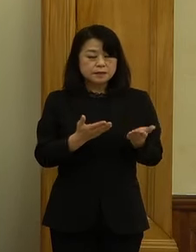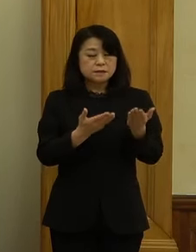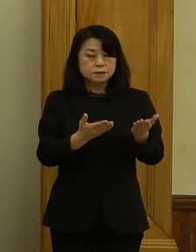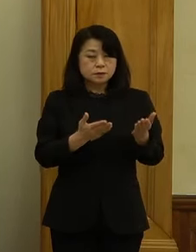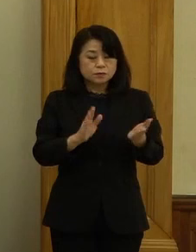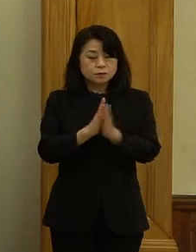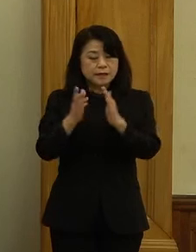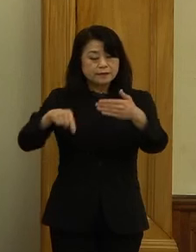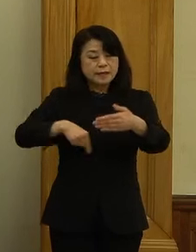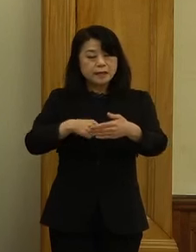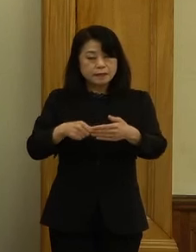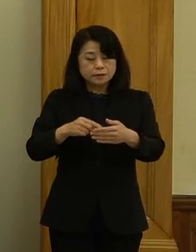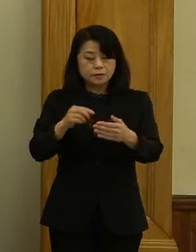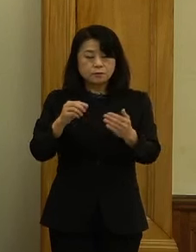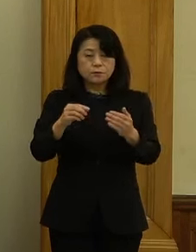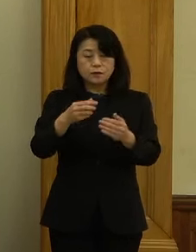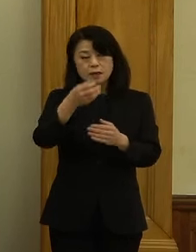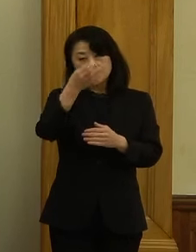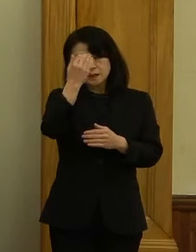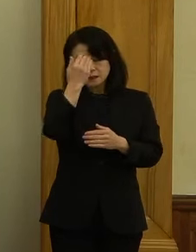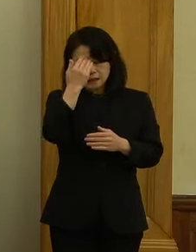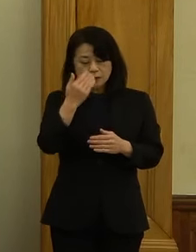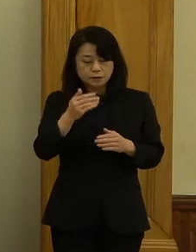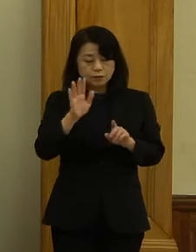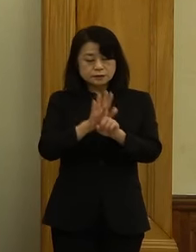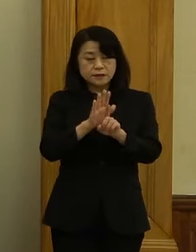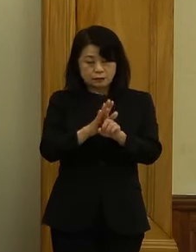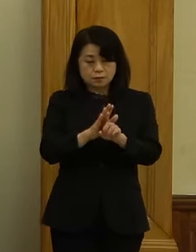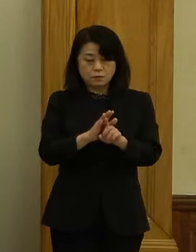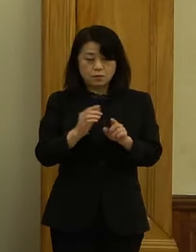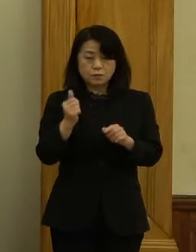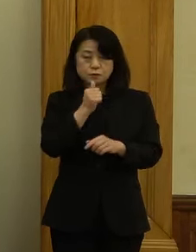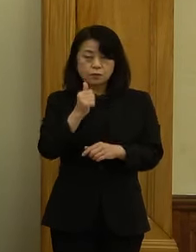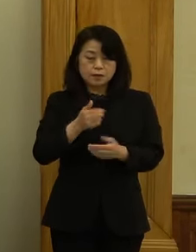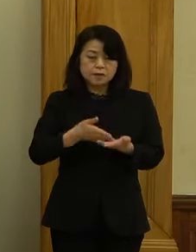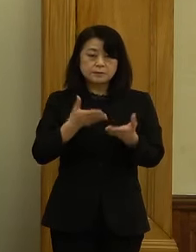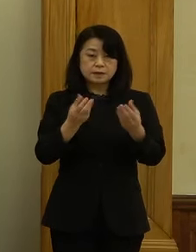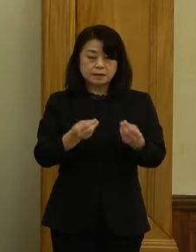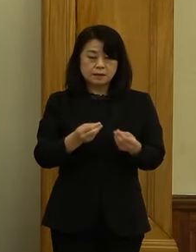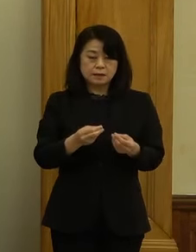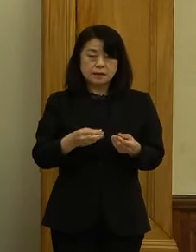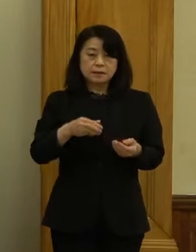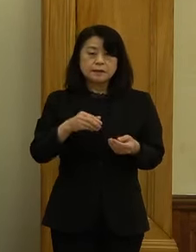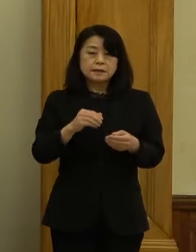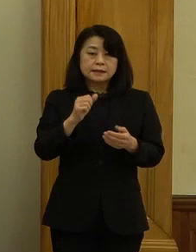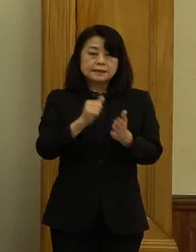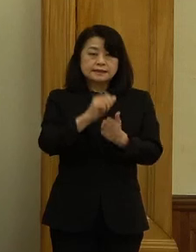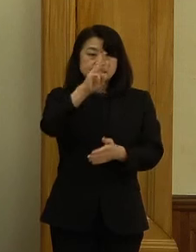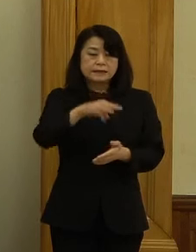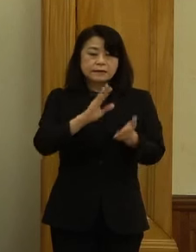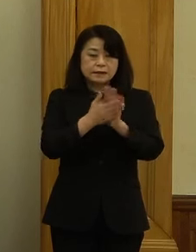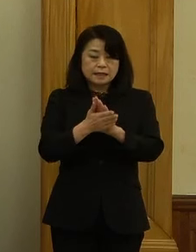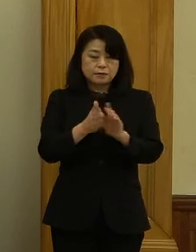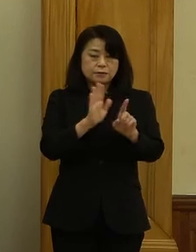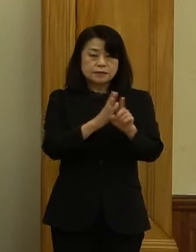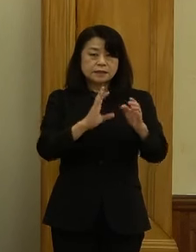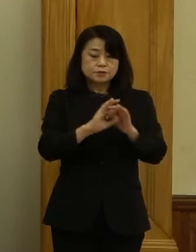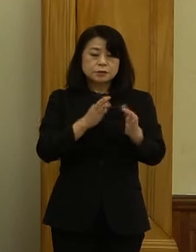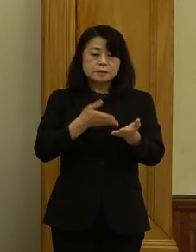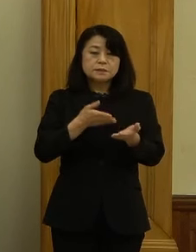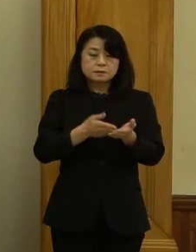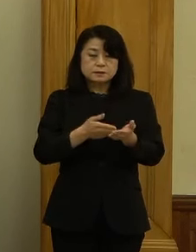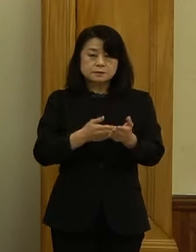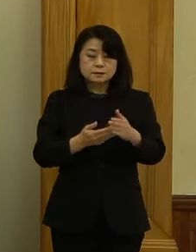よる県内の被害への支援などを紹介してきましたが最後に石川県への支援について報告します